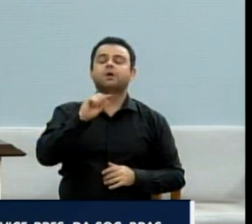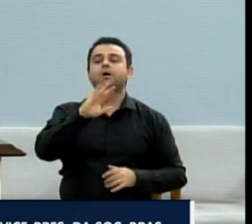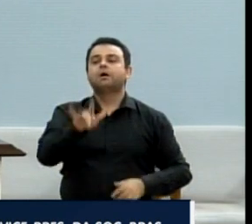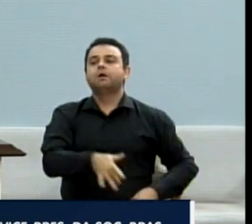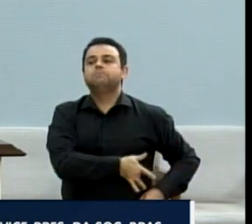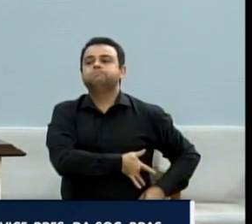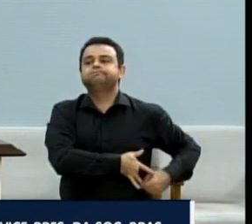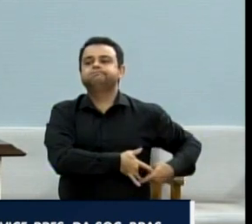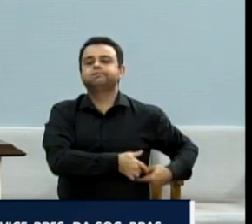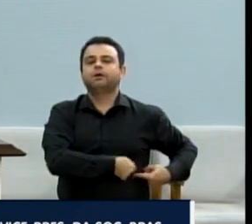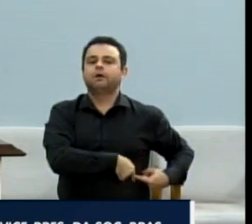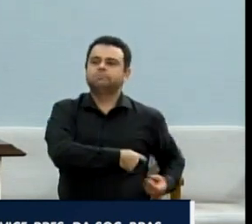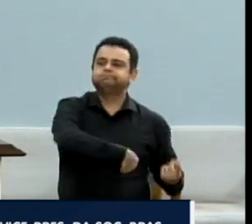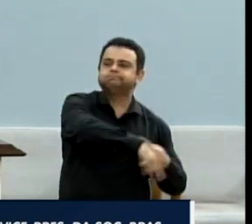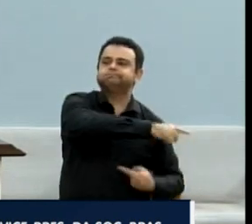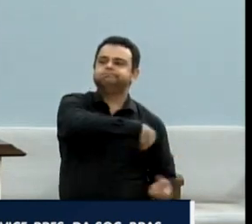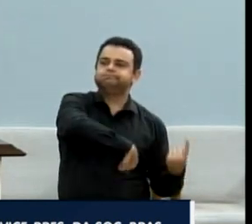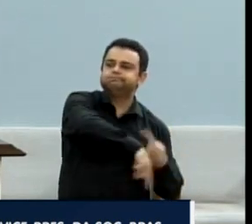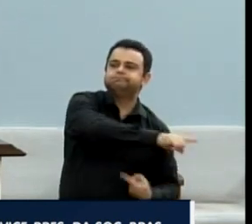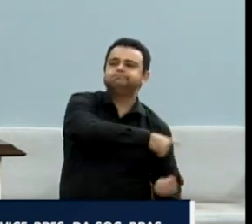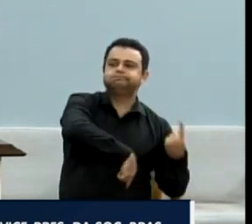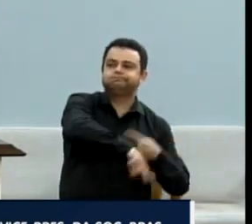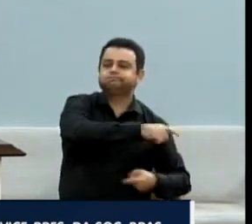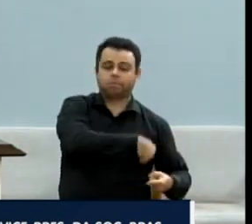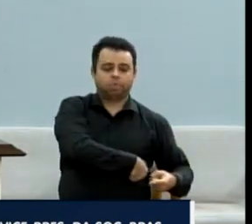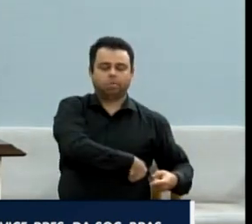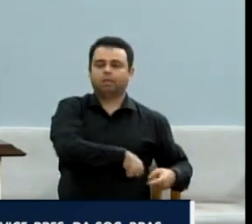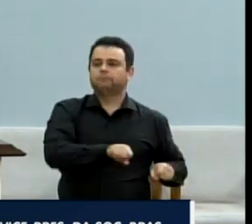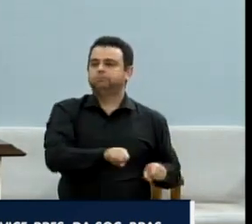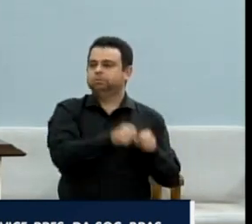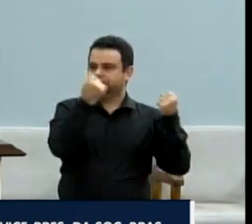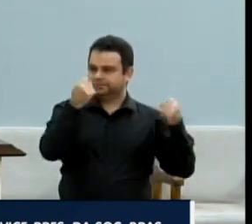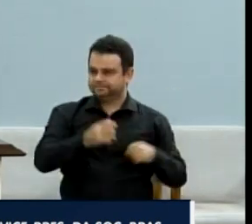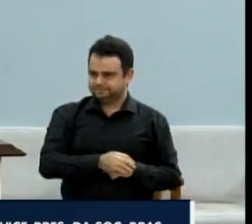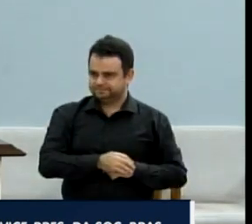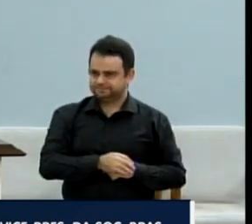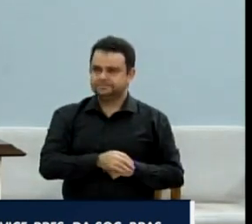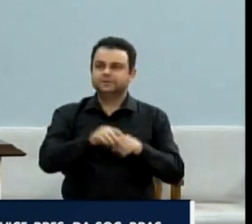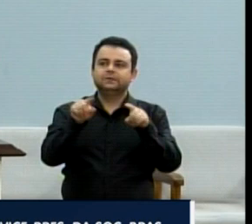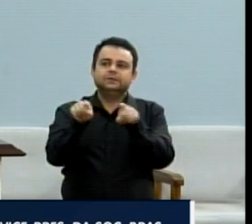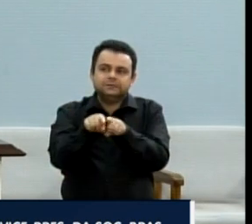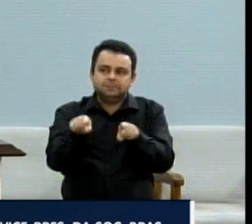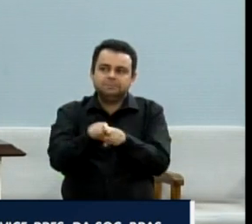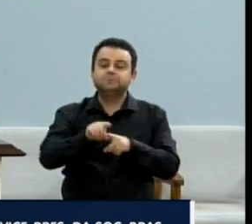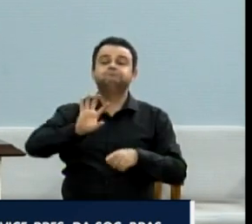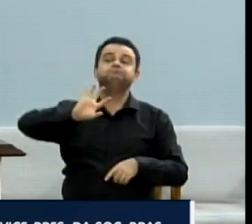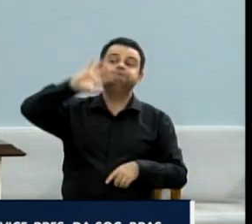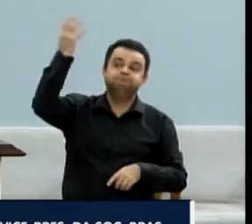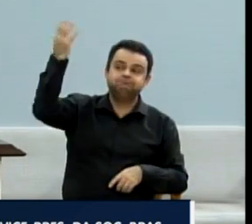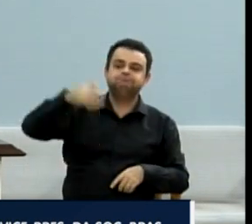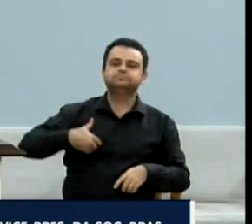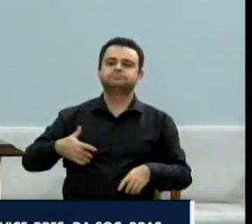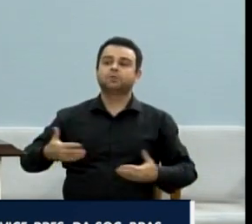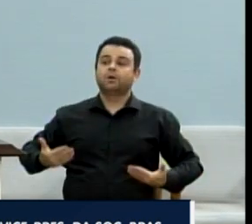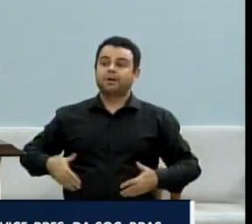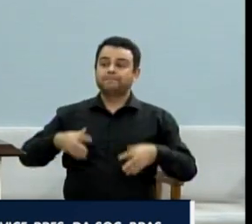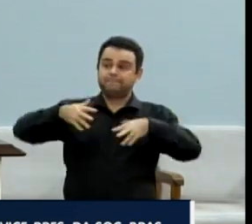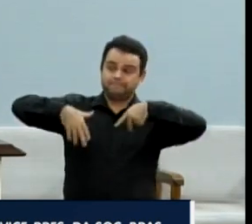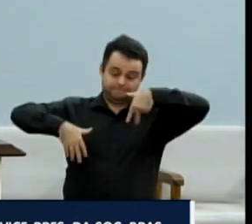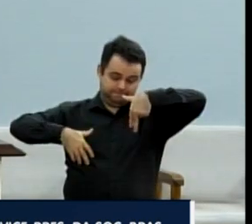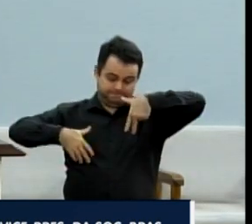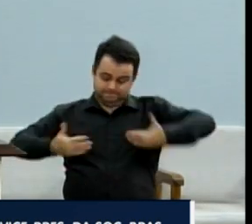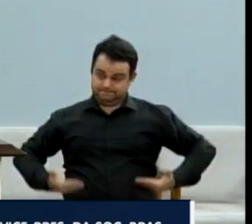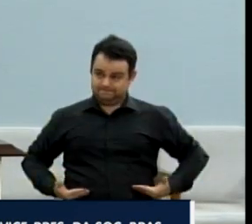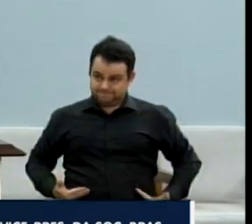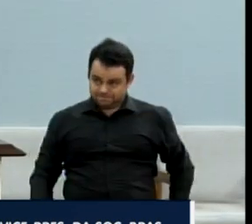hemodiálise. A neuropatia diabética, uma das principais causas de amputações de membros inferiores por